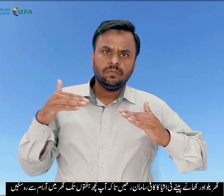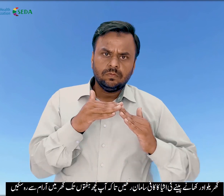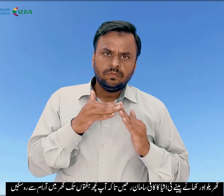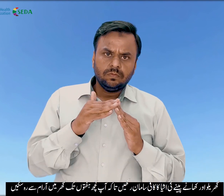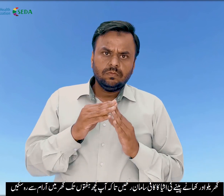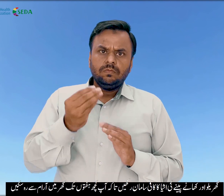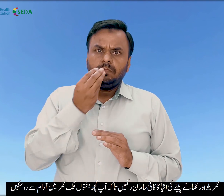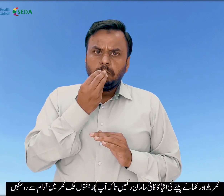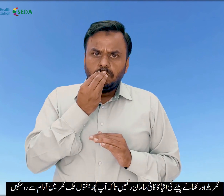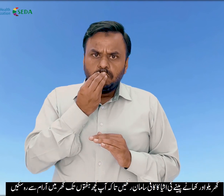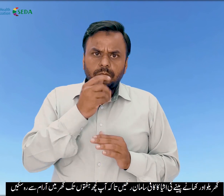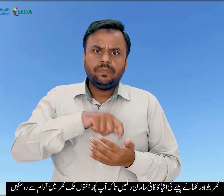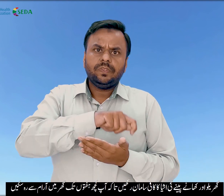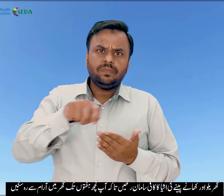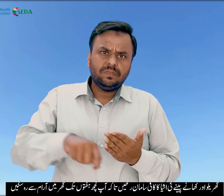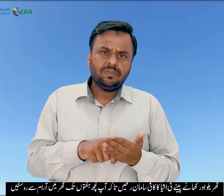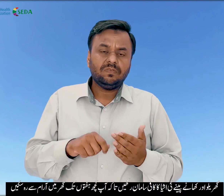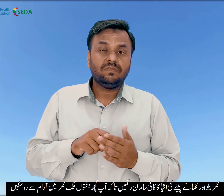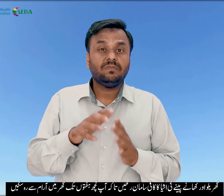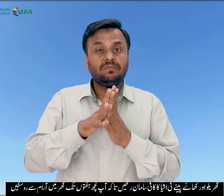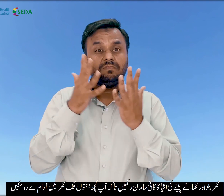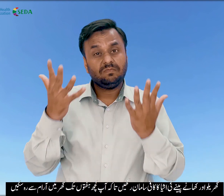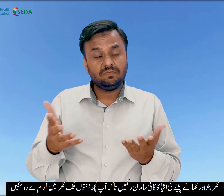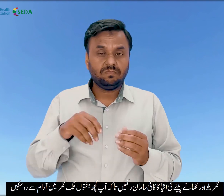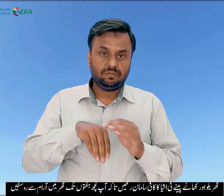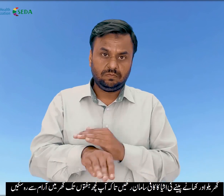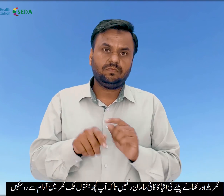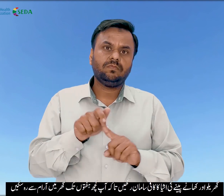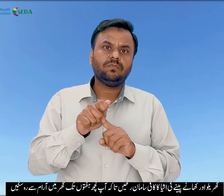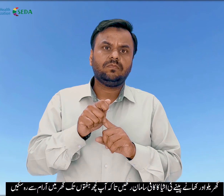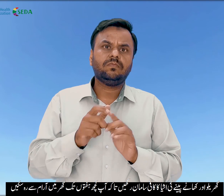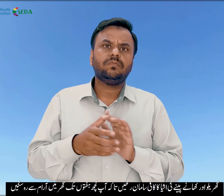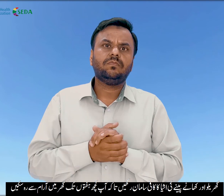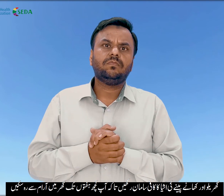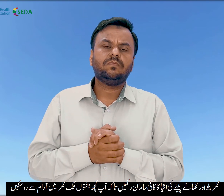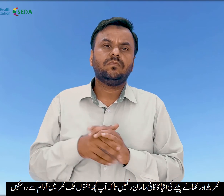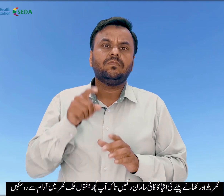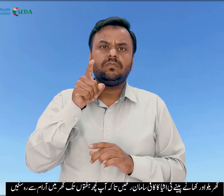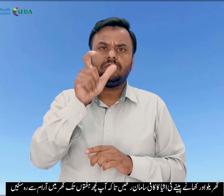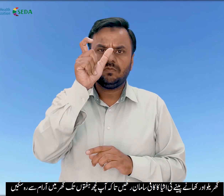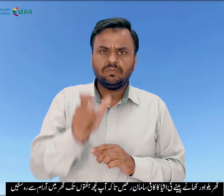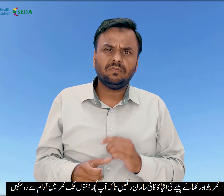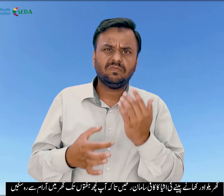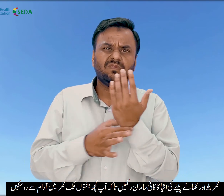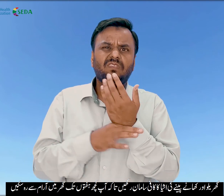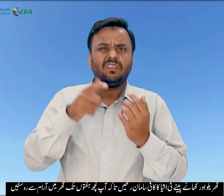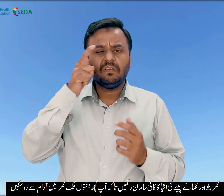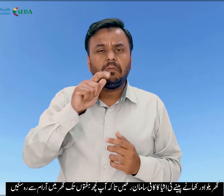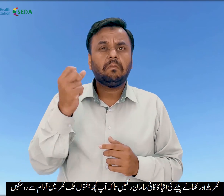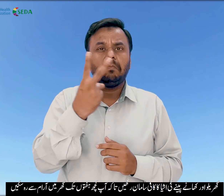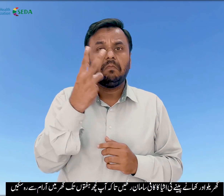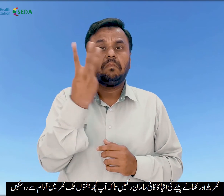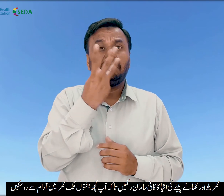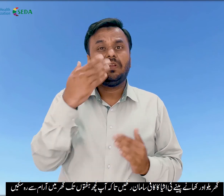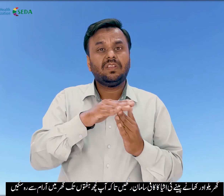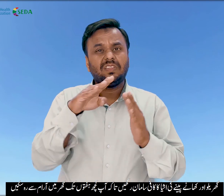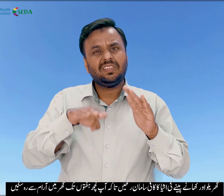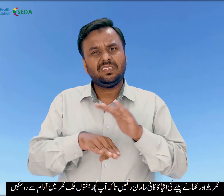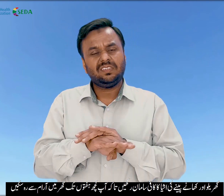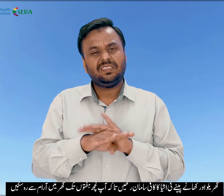گھریلو اور کھانے پینے کی اشیاء کا کافی سامان رکھیں تاکہ آپ کچھ ہفتوں تک گھر میں